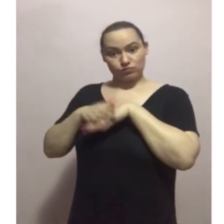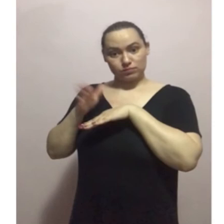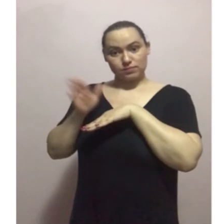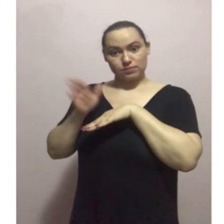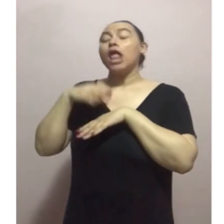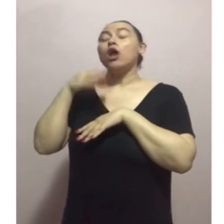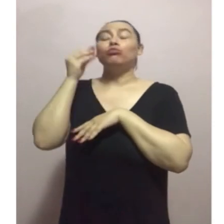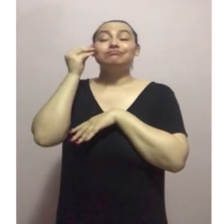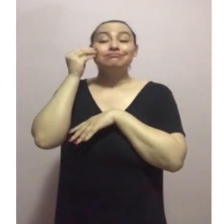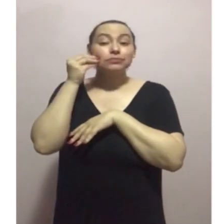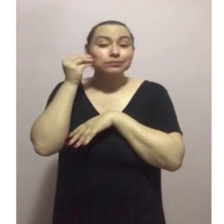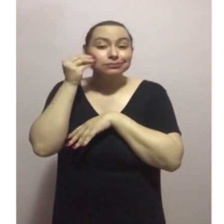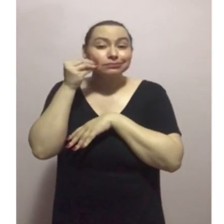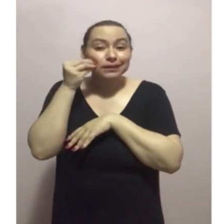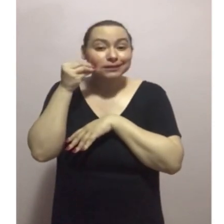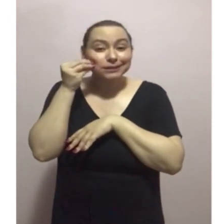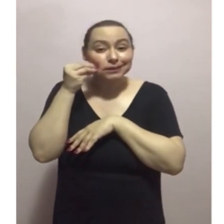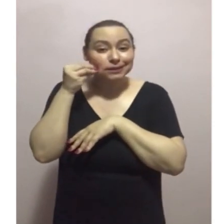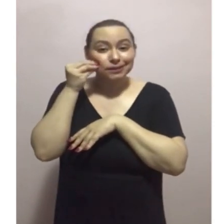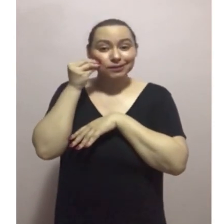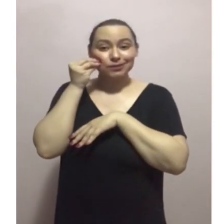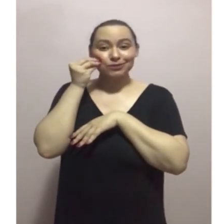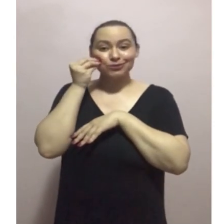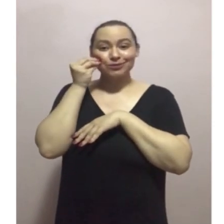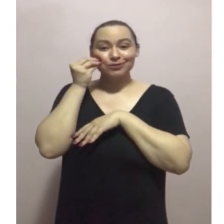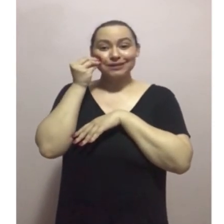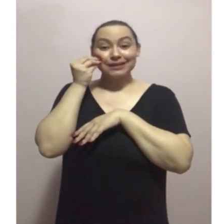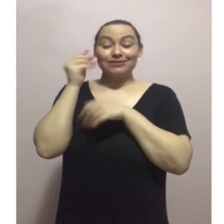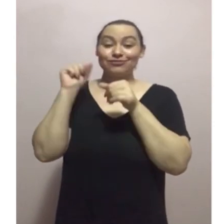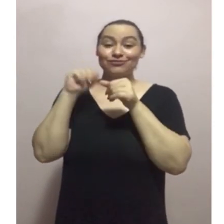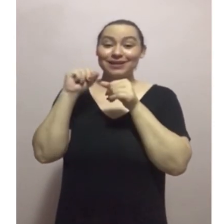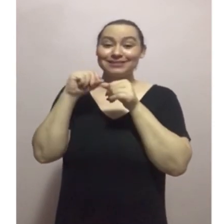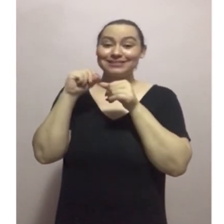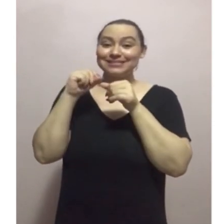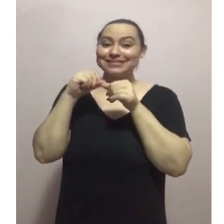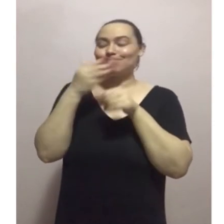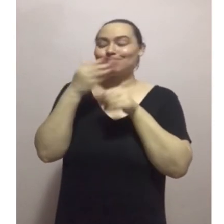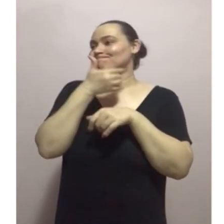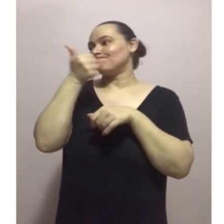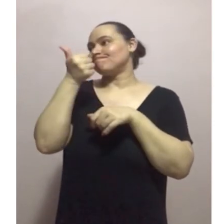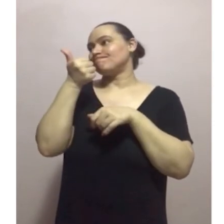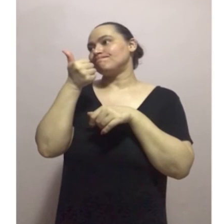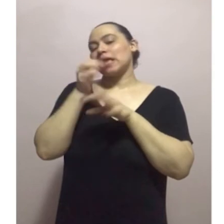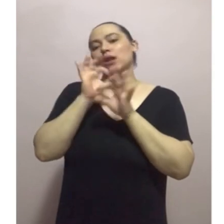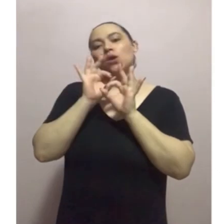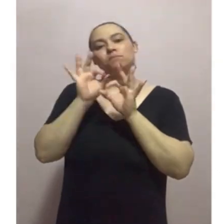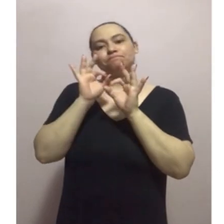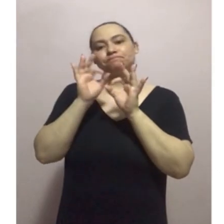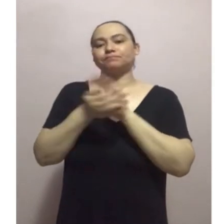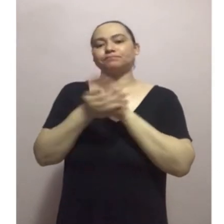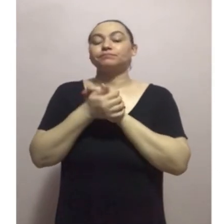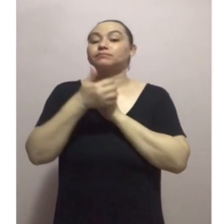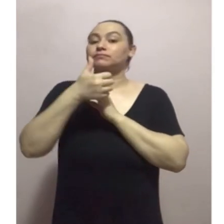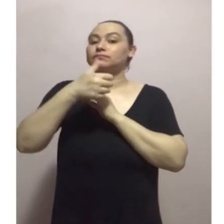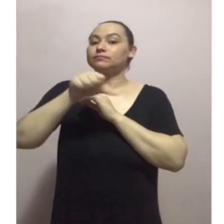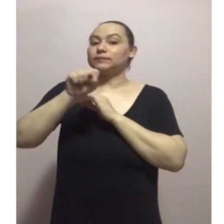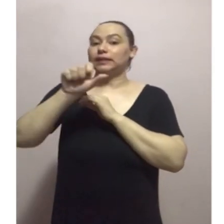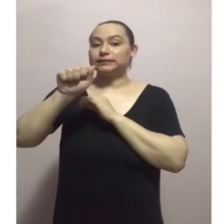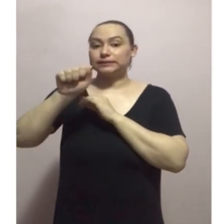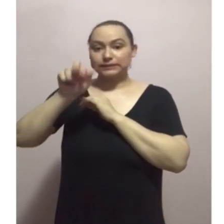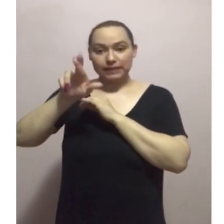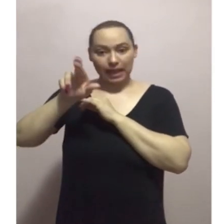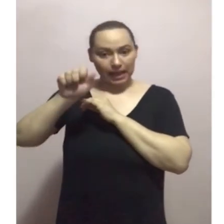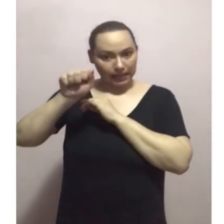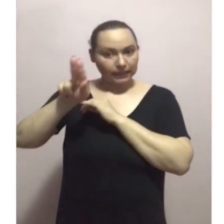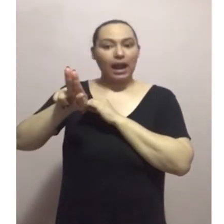estou tentando ainda, né, fazer da melhor forma, sabe, assim, Deia, né, tentando manter as